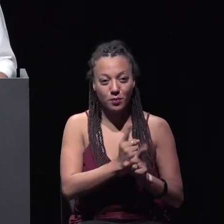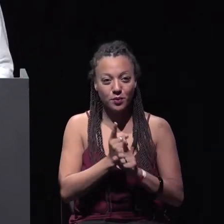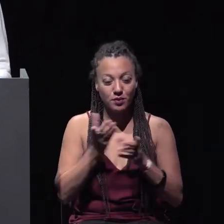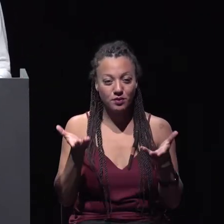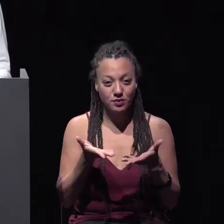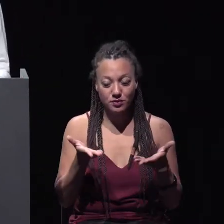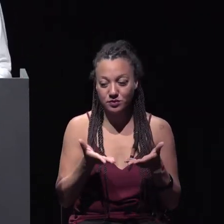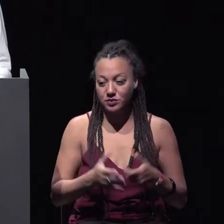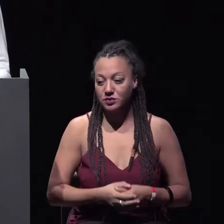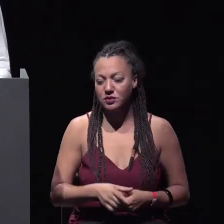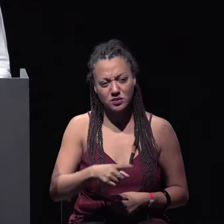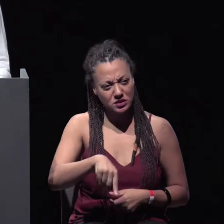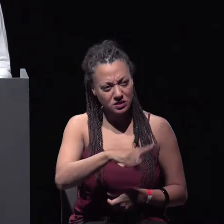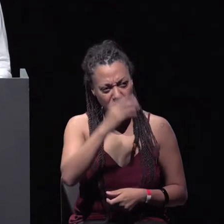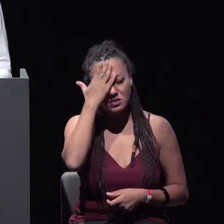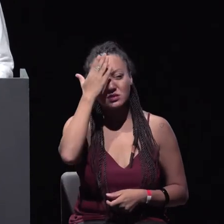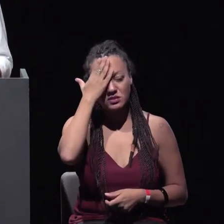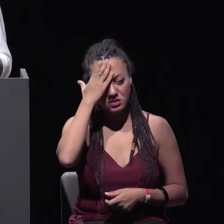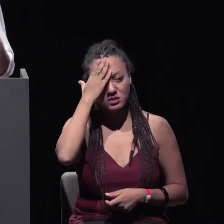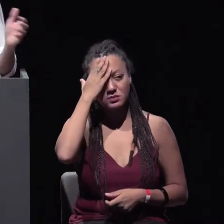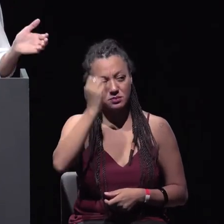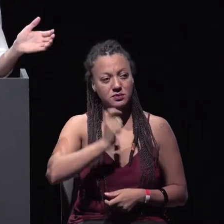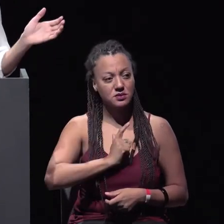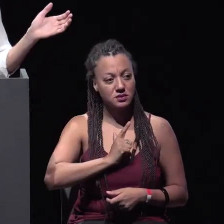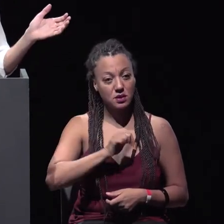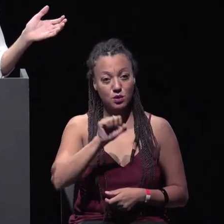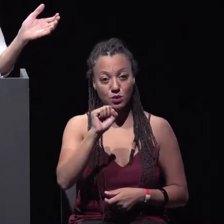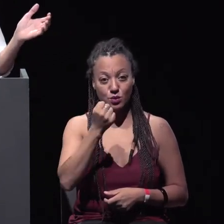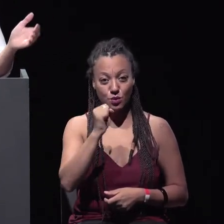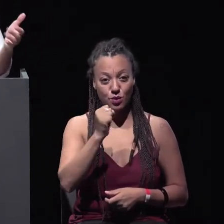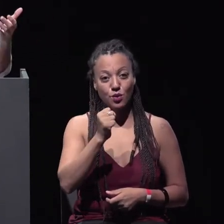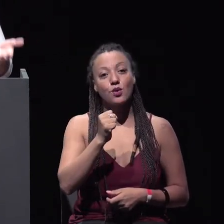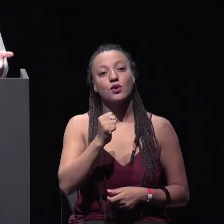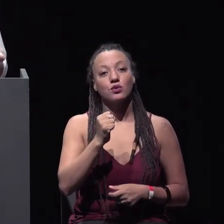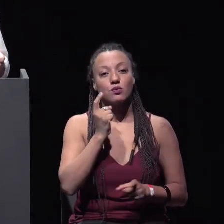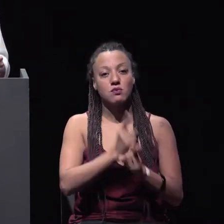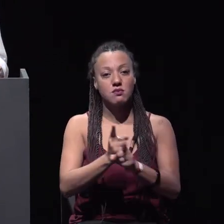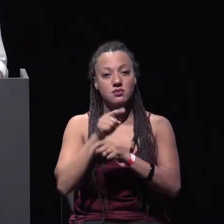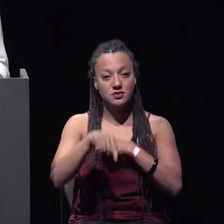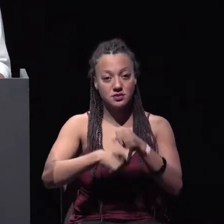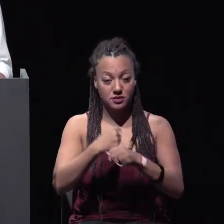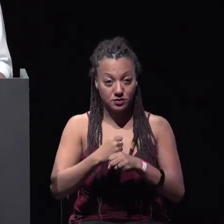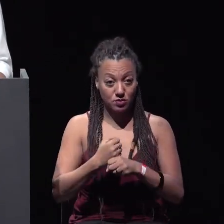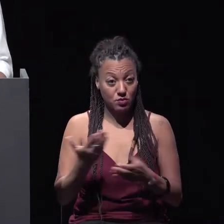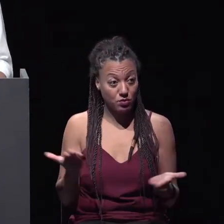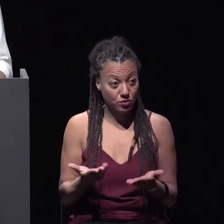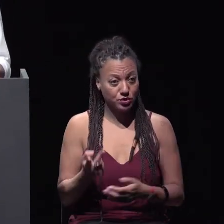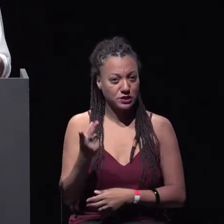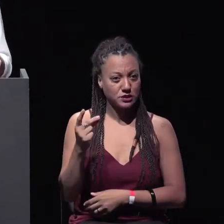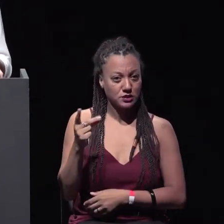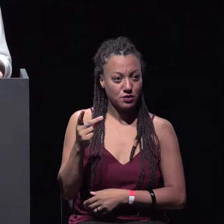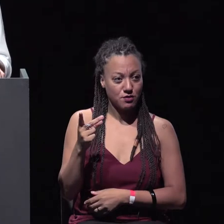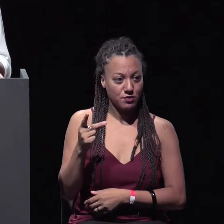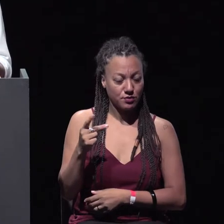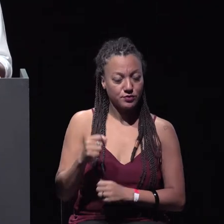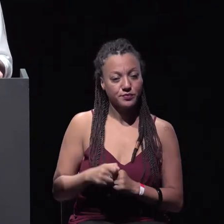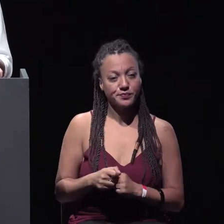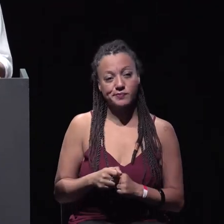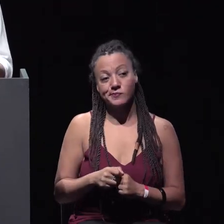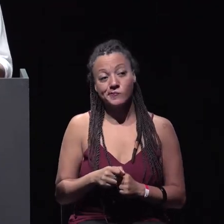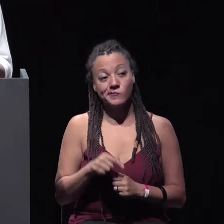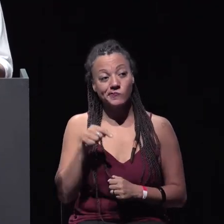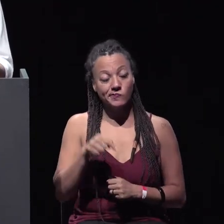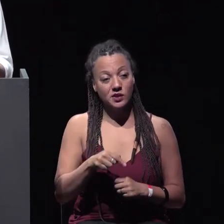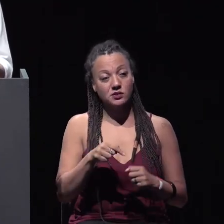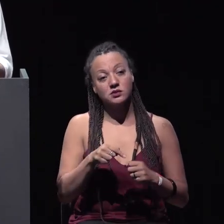de hoje é vocês já sabem disso a gente tem oito edições mais professores desse ano a gente está na segunda edição esse programa faz parte do